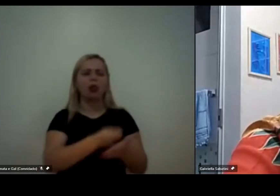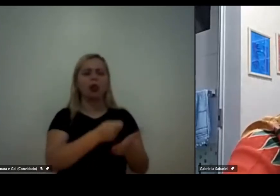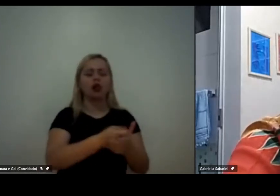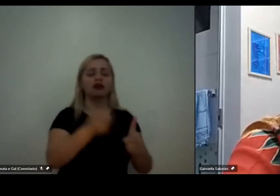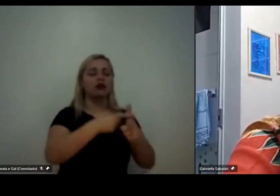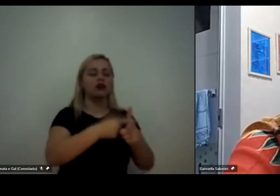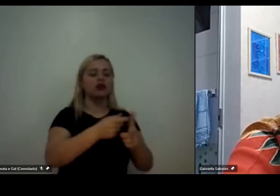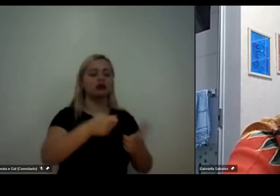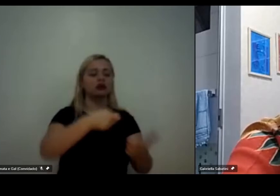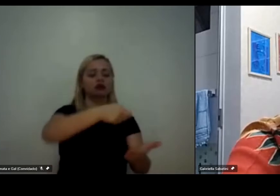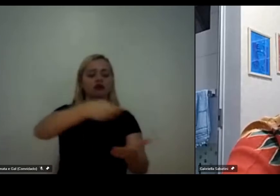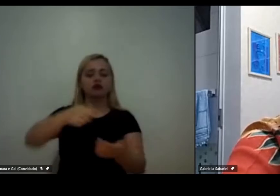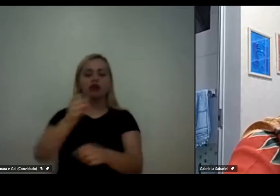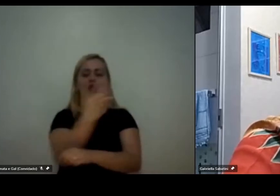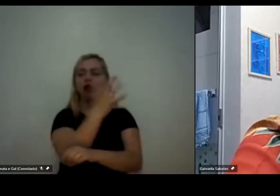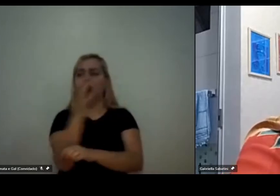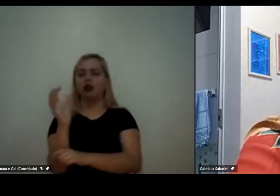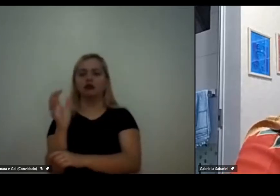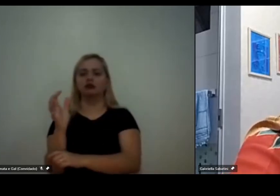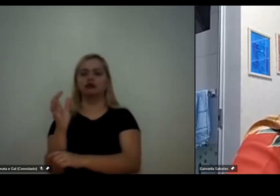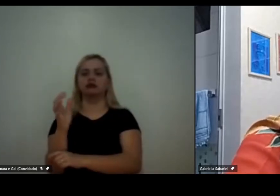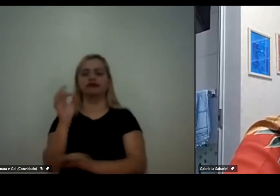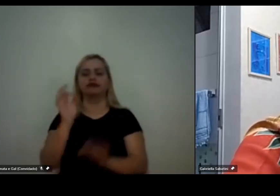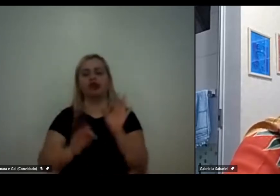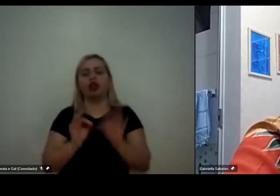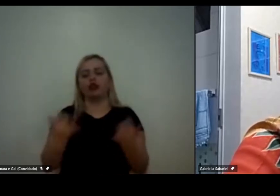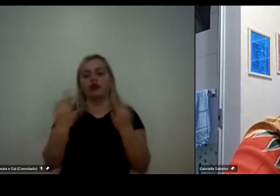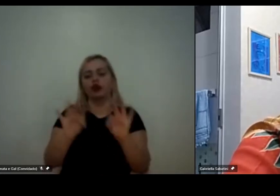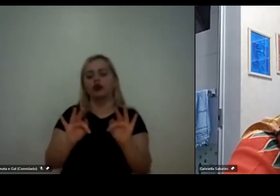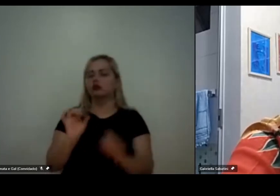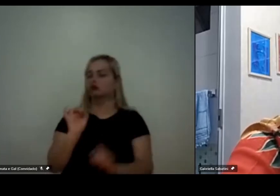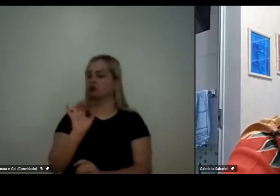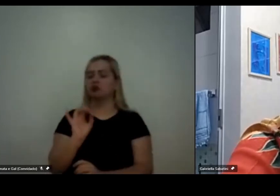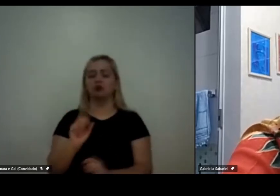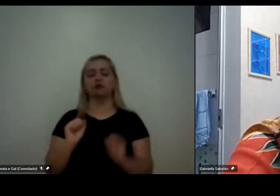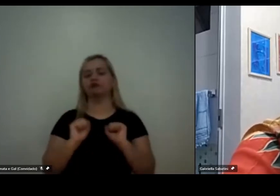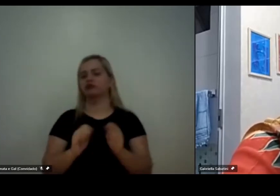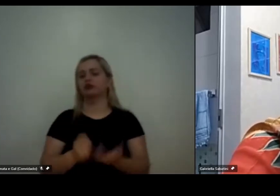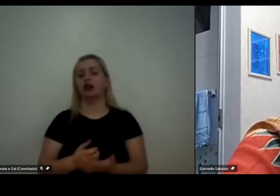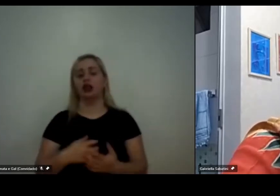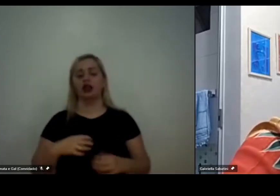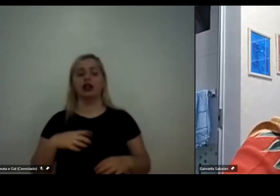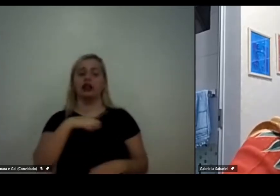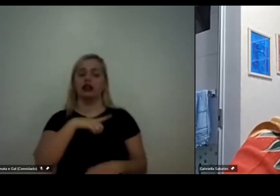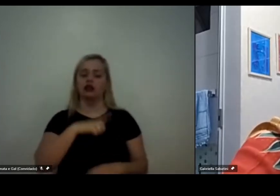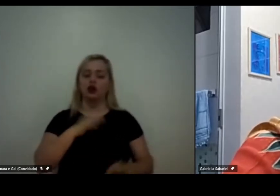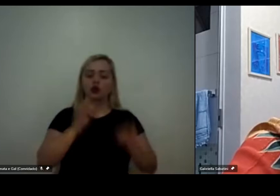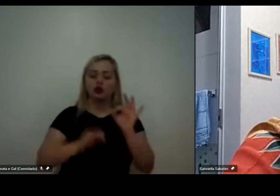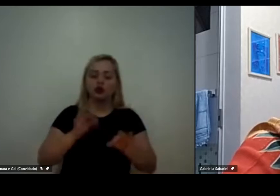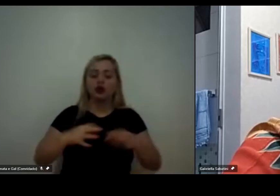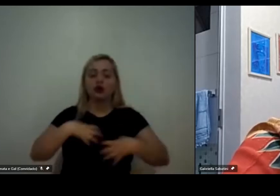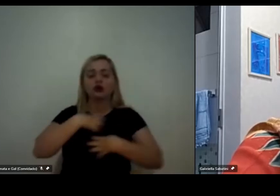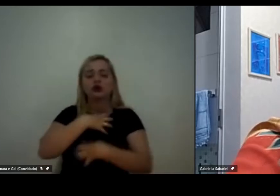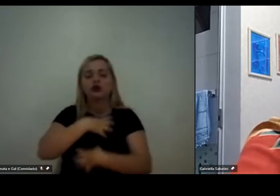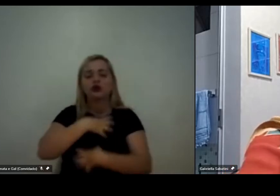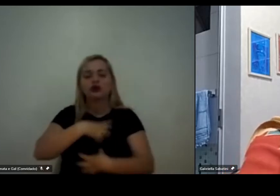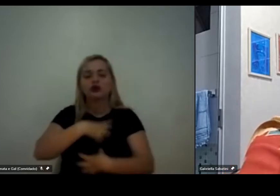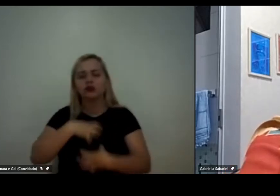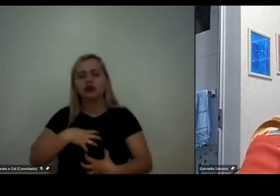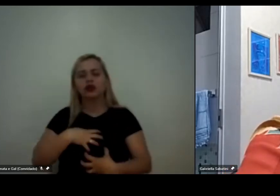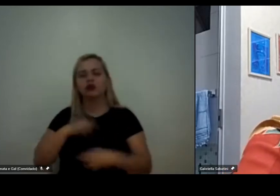É o juízo final, só pode. Todos nós compareceremos ao tribunal do sentimento. Trata-se de uma